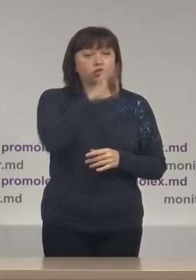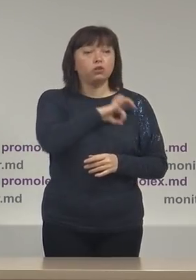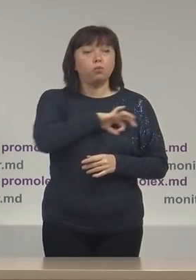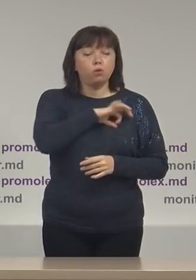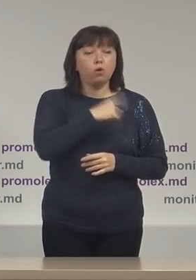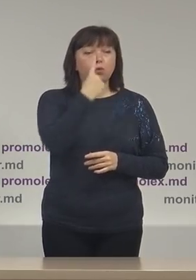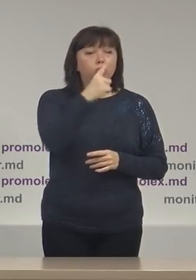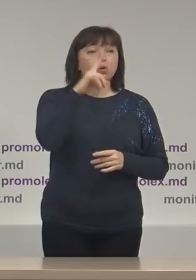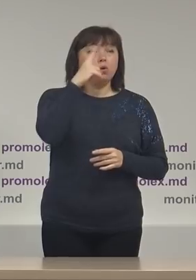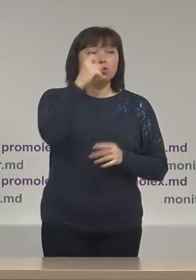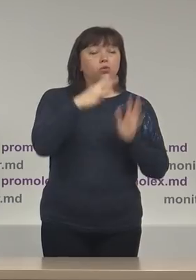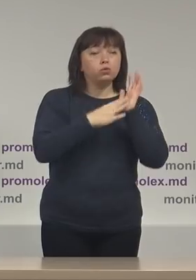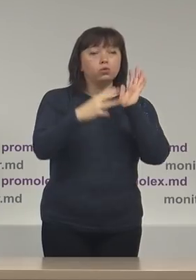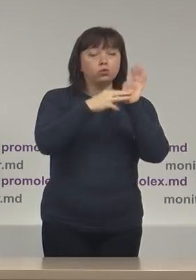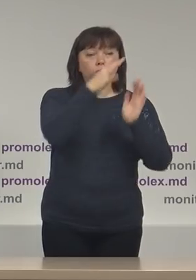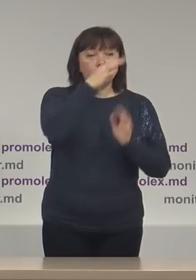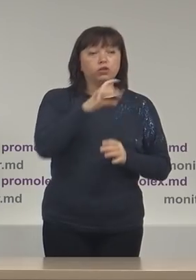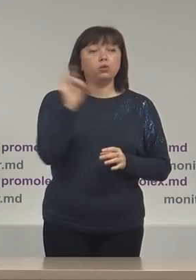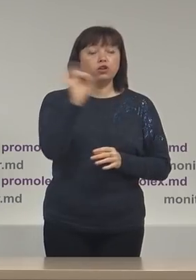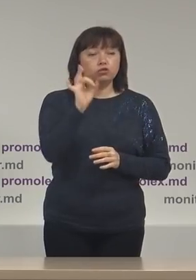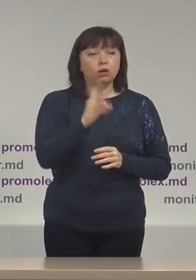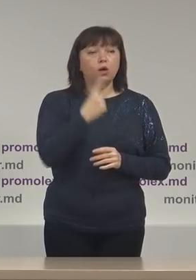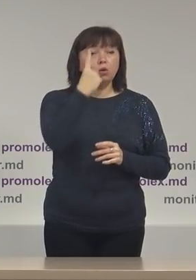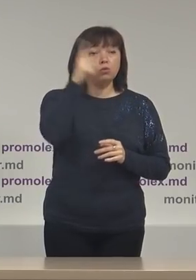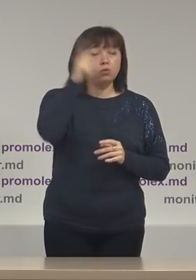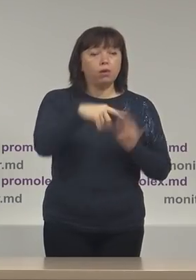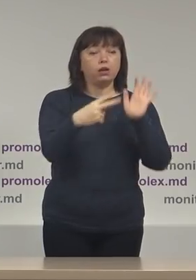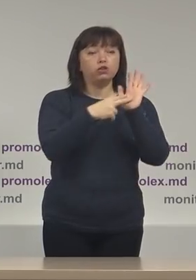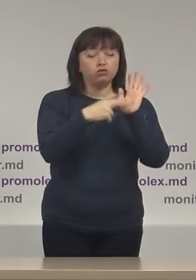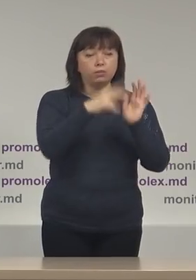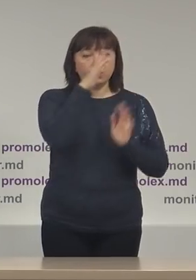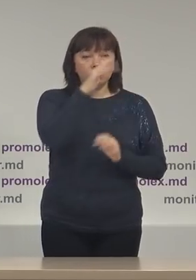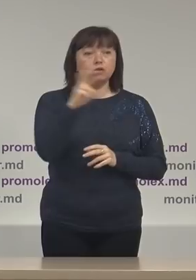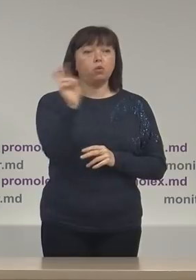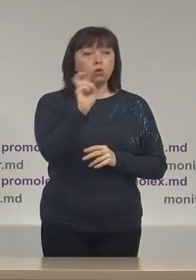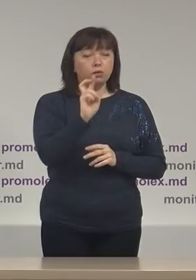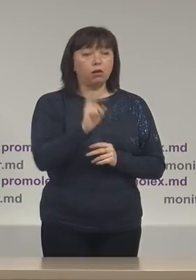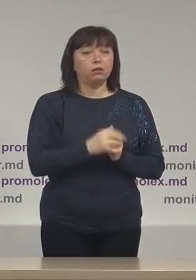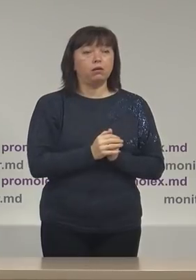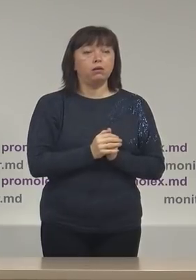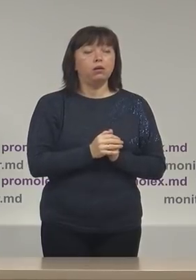Chișinău-Buiucani, 198 Chișinău-Râșcani, 1-7 Chișinău-Botanica,